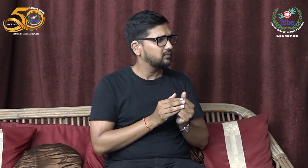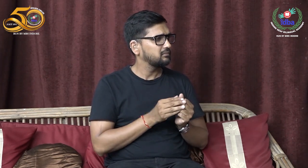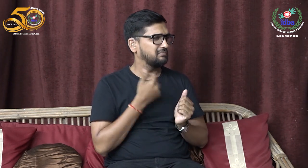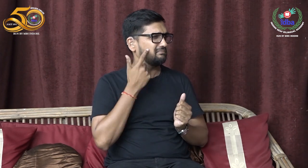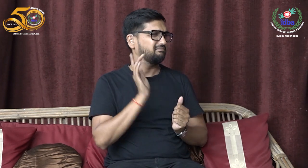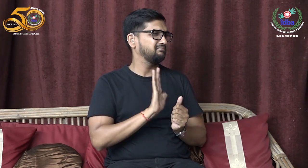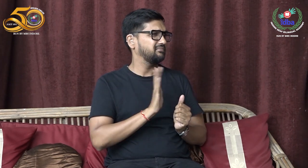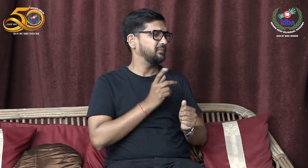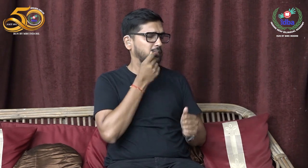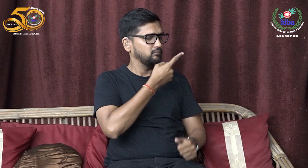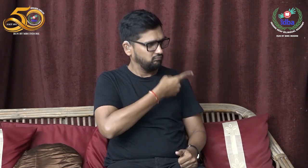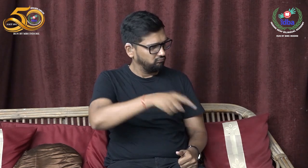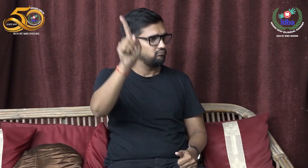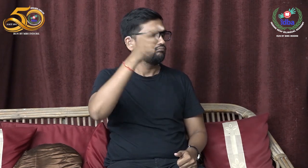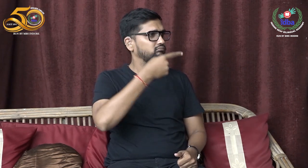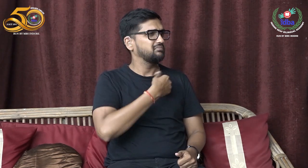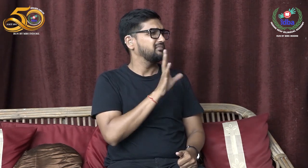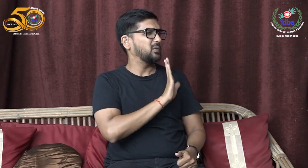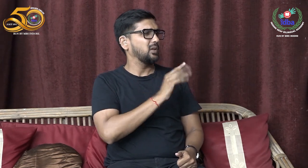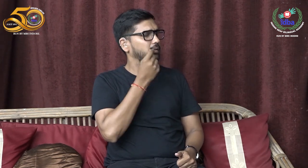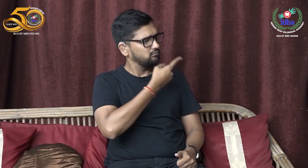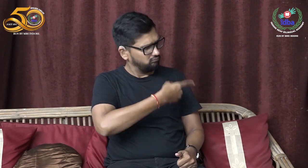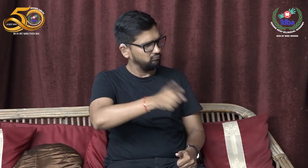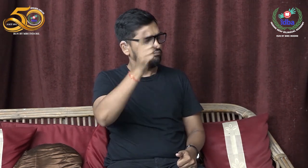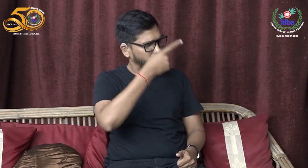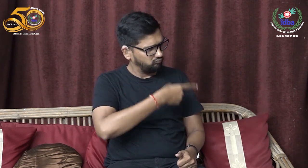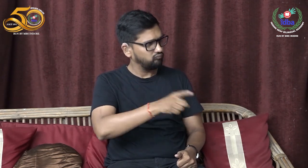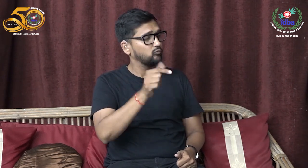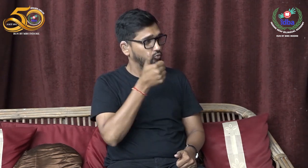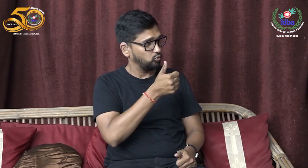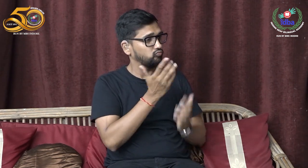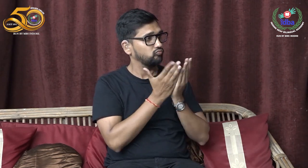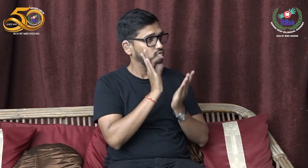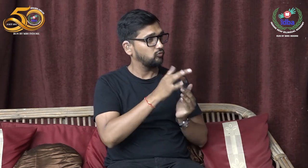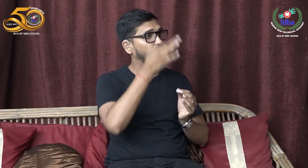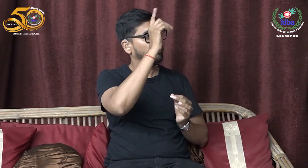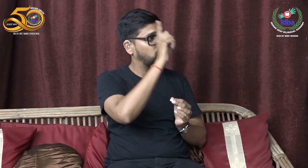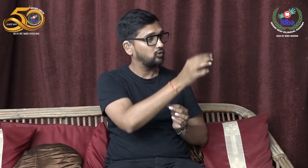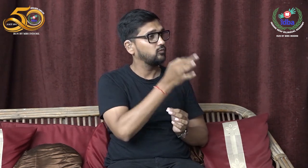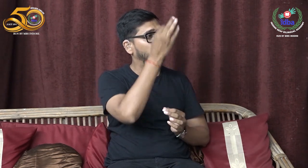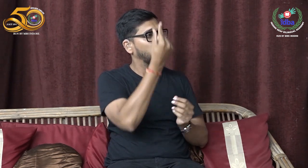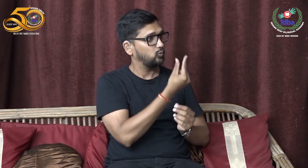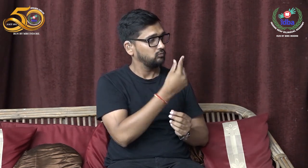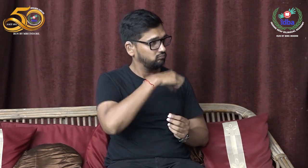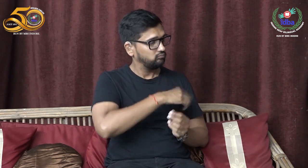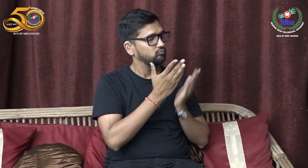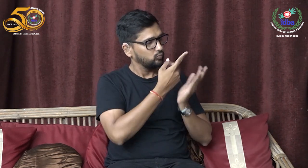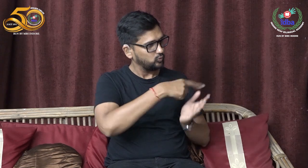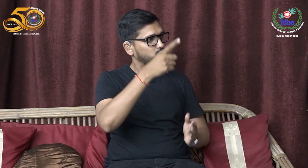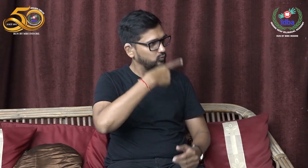मिले बच्चों से। फिर मैंने कहा नहीं, मुझे नहीं जाना है, बट मेरे पापा ने कहा कि जाओ। मैं मना कर रहा था, बट पापा ने कहा कि बहुत अच्छा स्कूल है, ये फर्स्ट स्कूल है, बहुत ओरिजिनल है, अच्छा है,